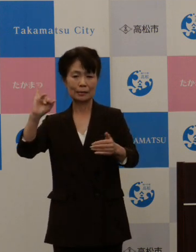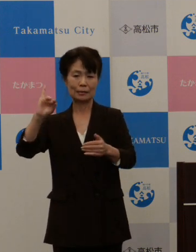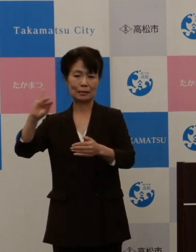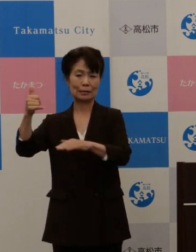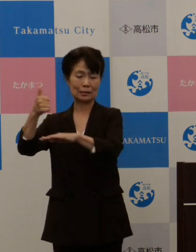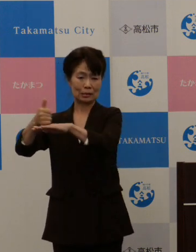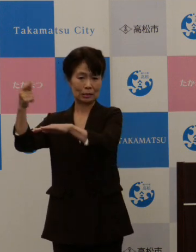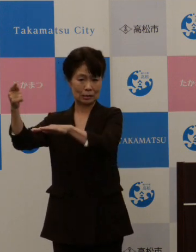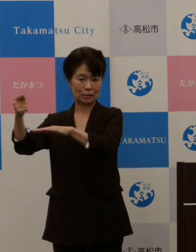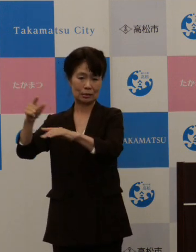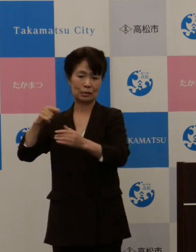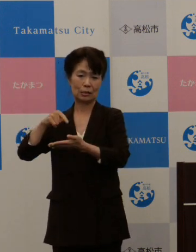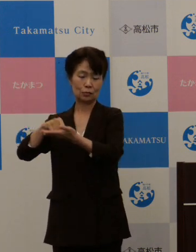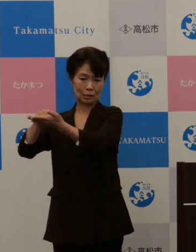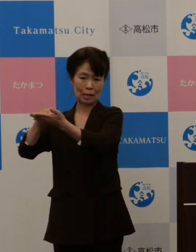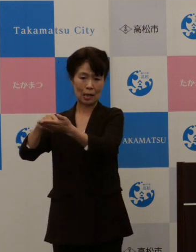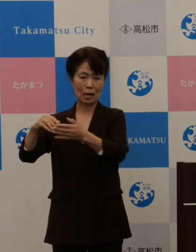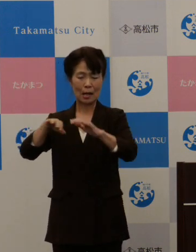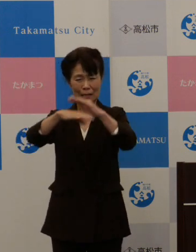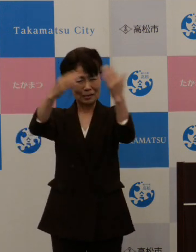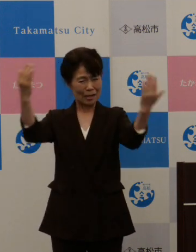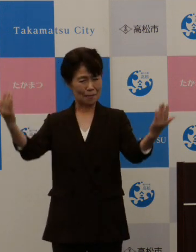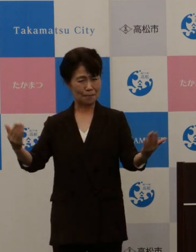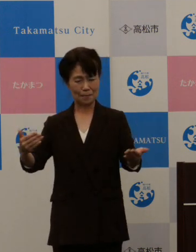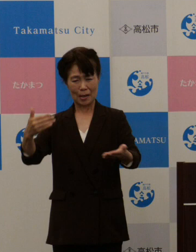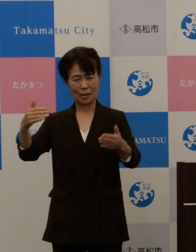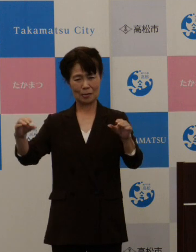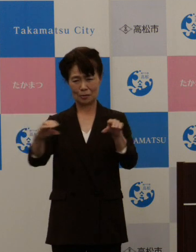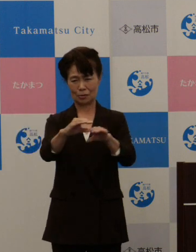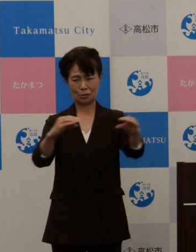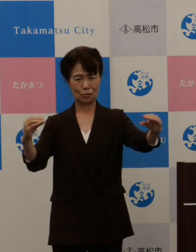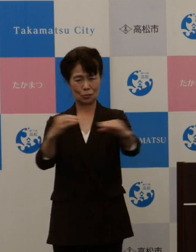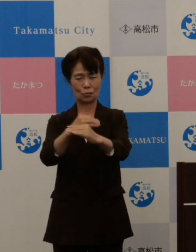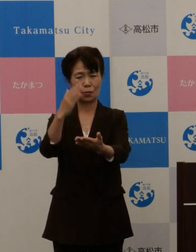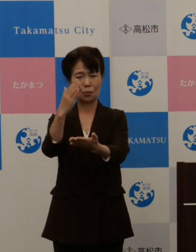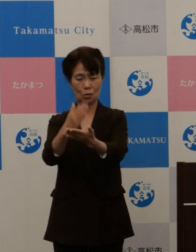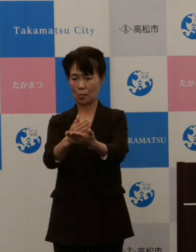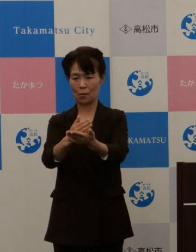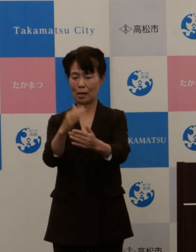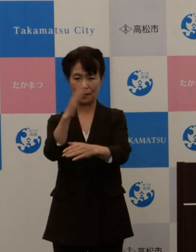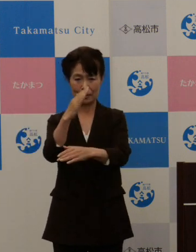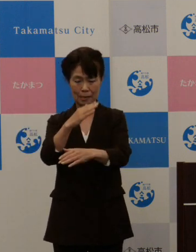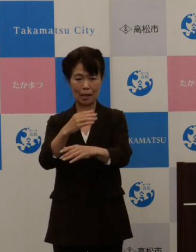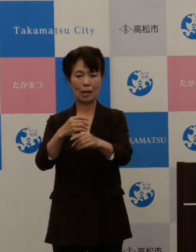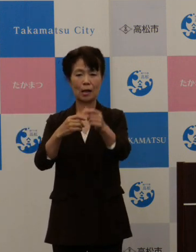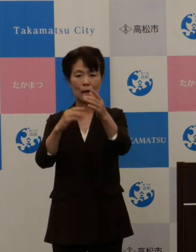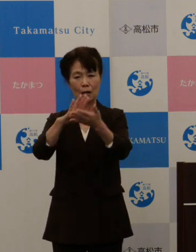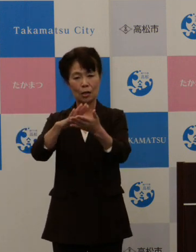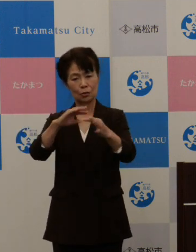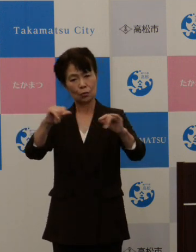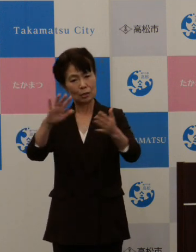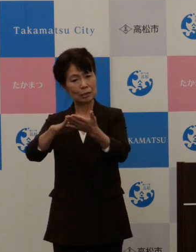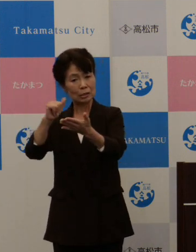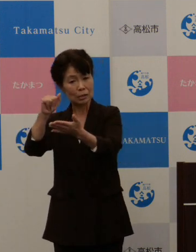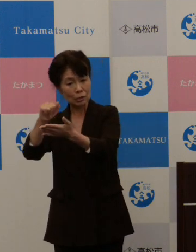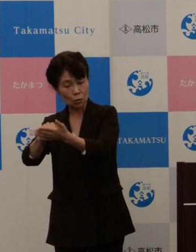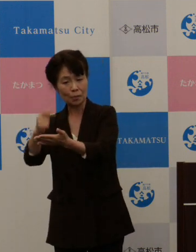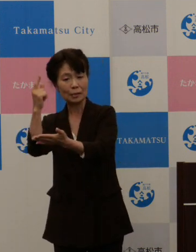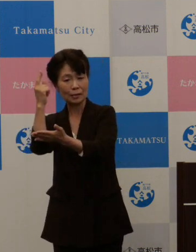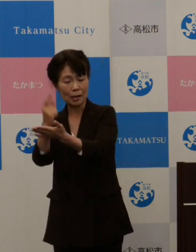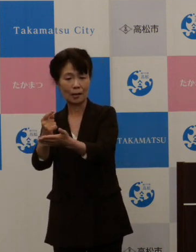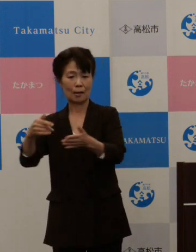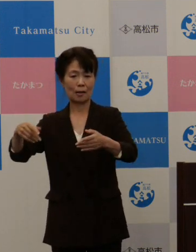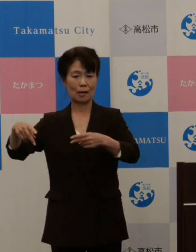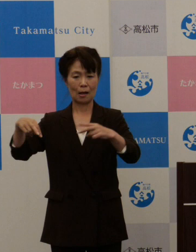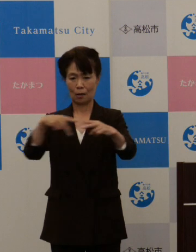全面通行止めは回避をして、今の案では土日祝日の日中の歩行者専用化の運用